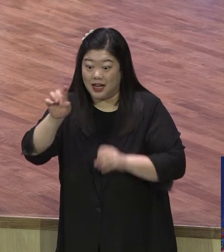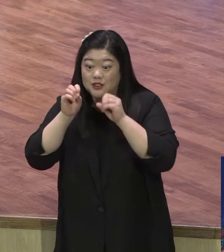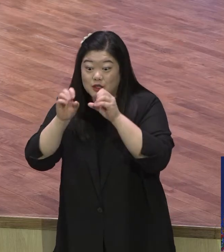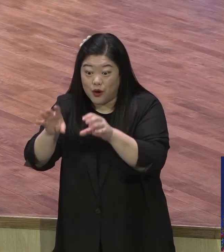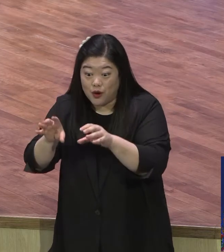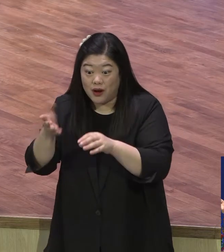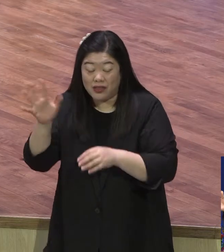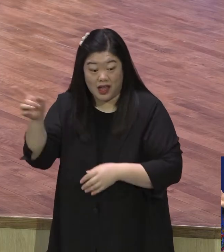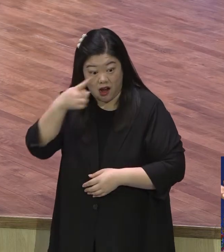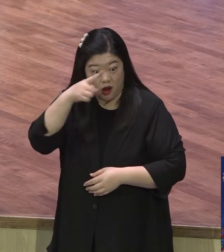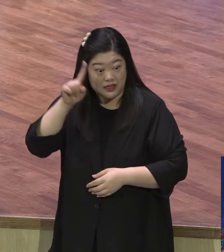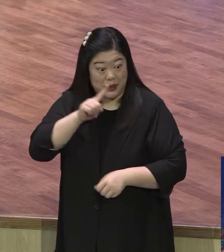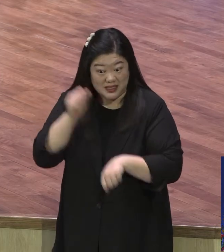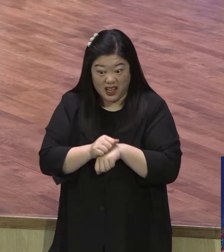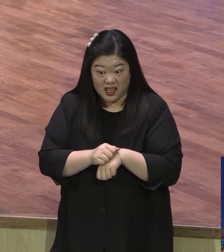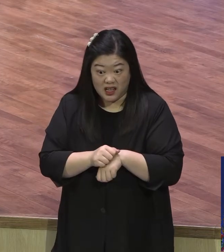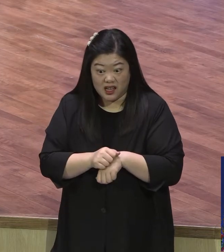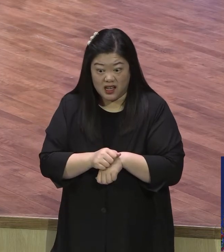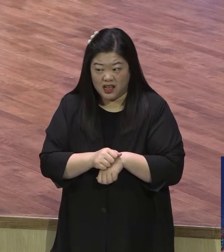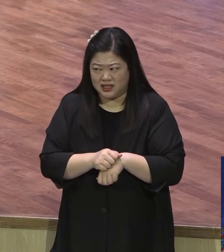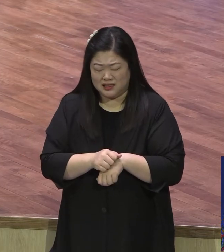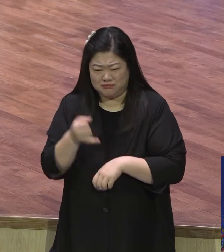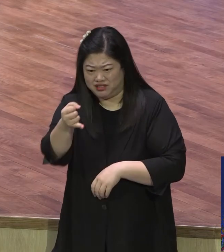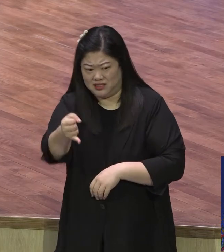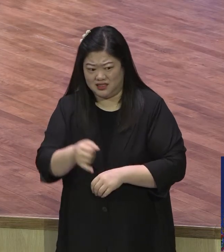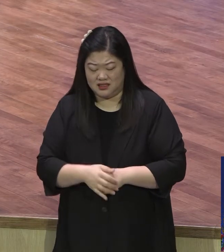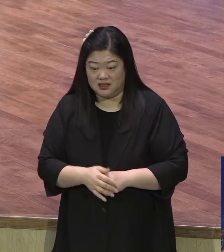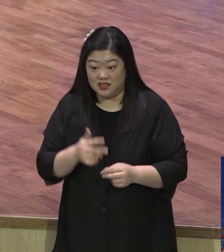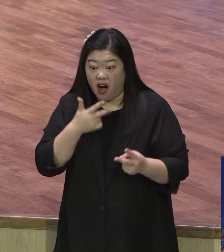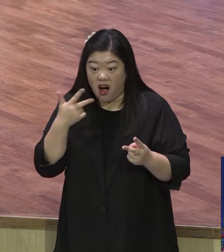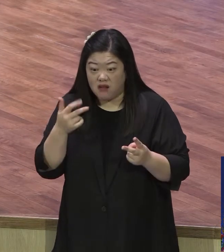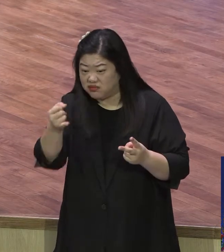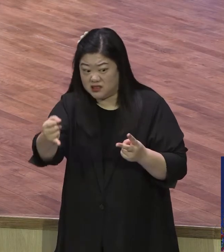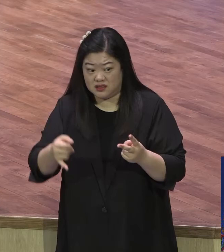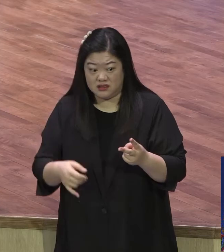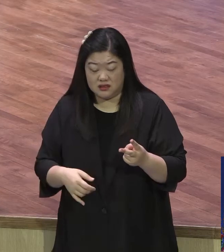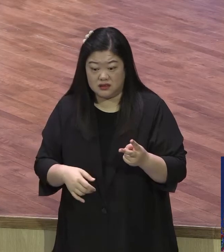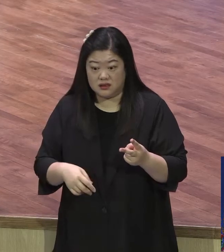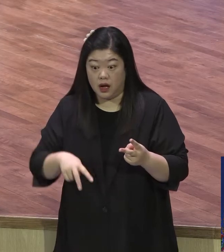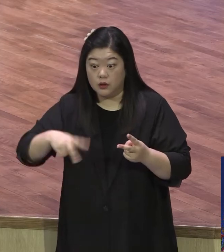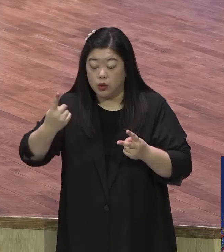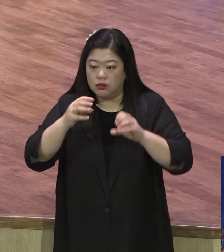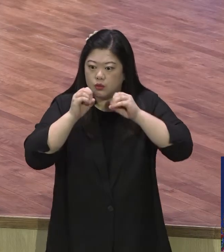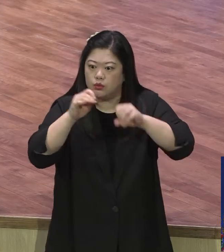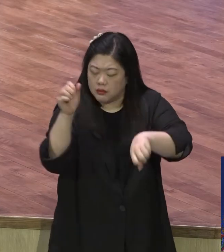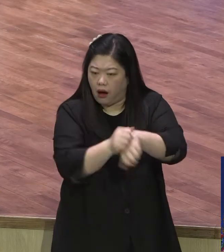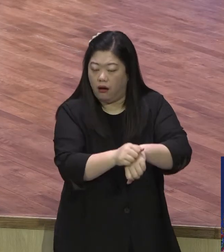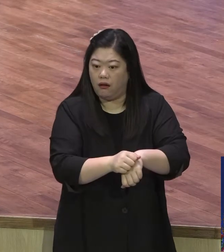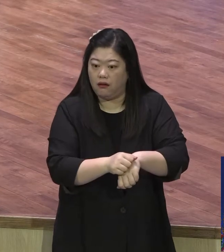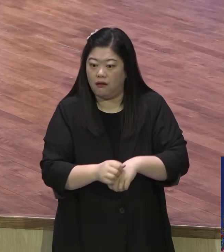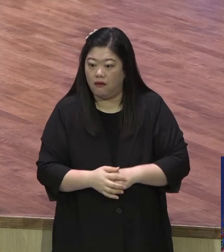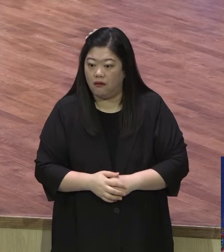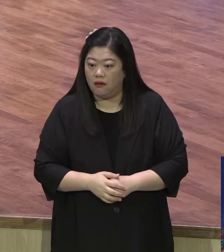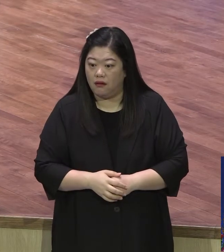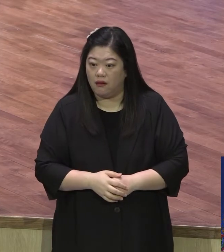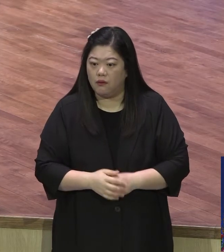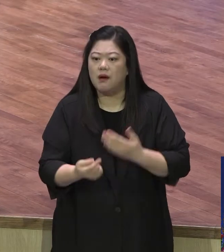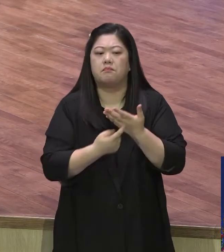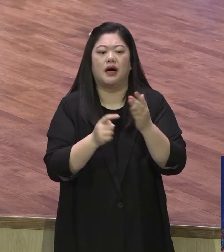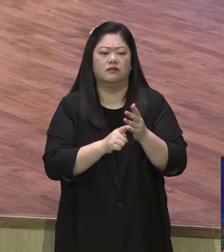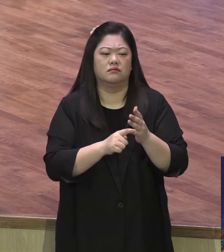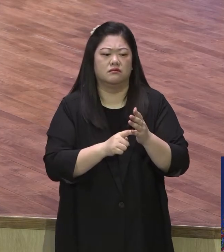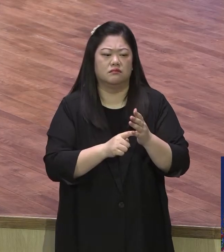그래도 세계를 다녀요 그게 뭐요 성교 마인드 있기 때문에 하나님 쓰는 거예요 성교 마인드 성교